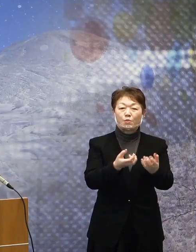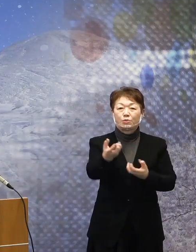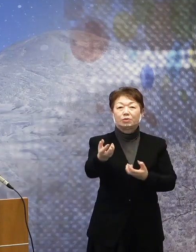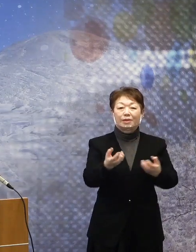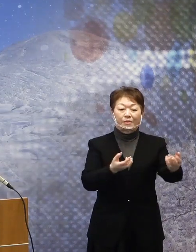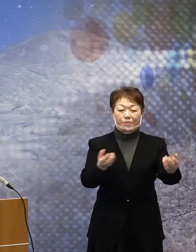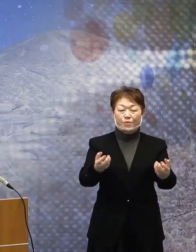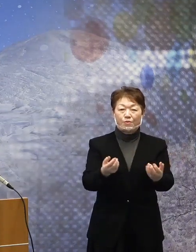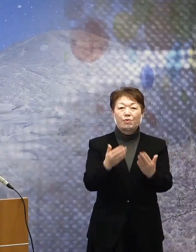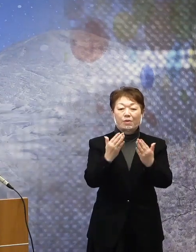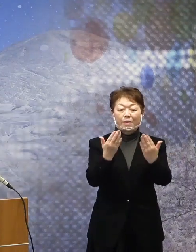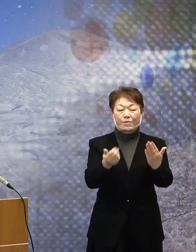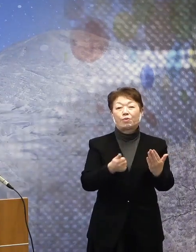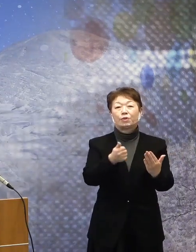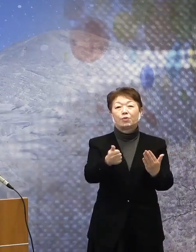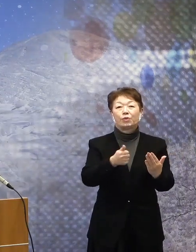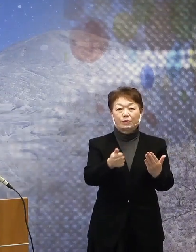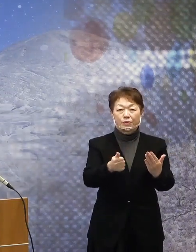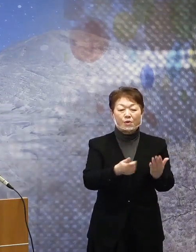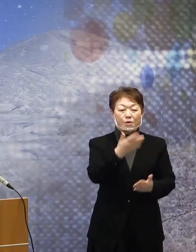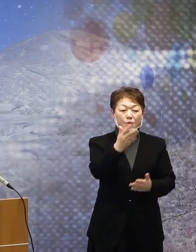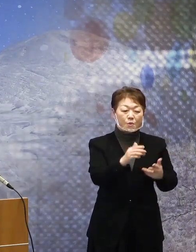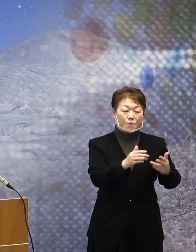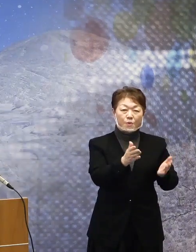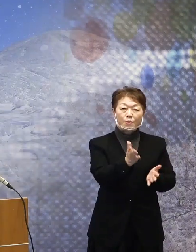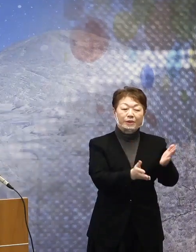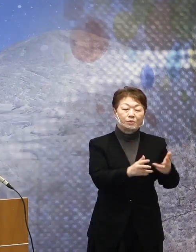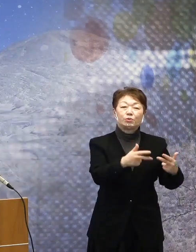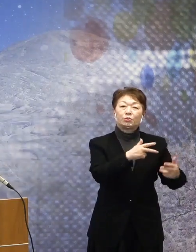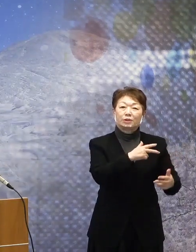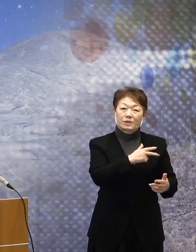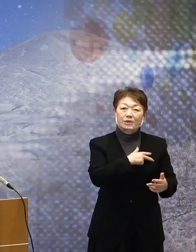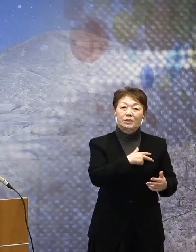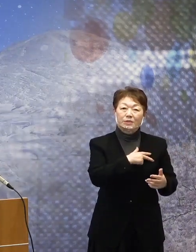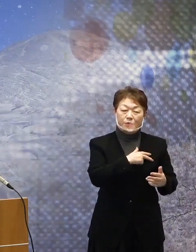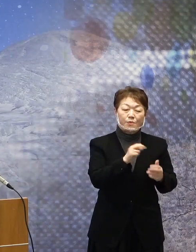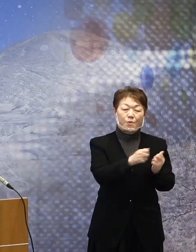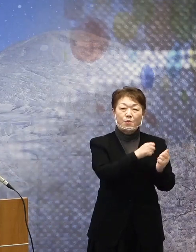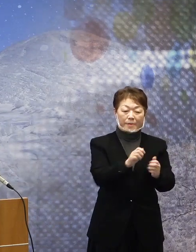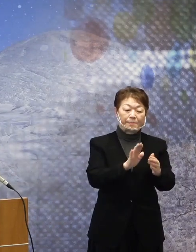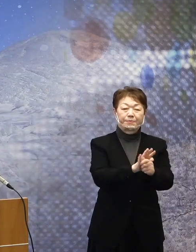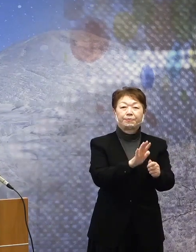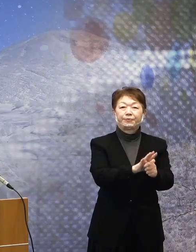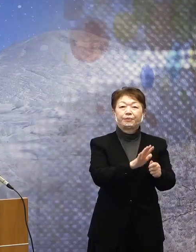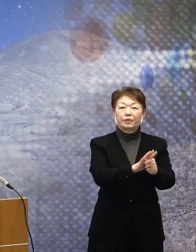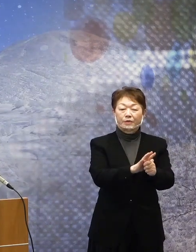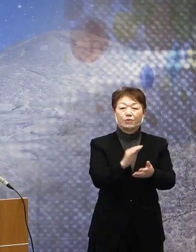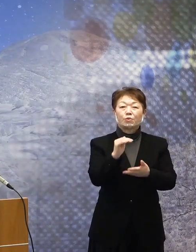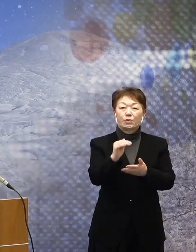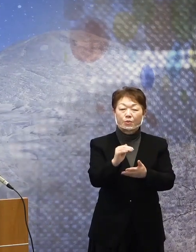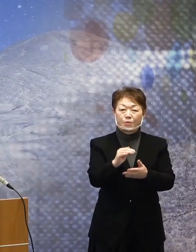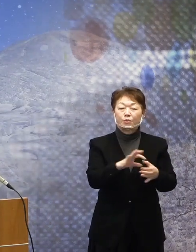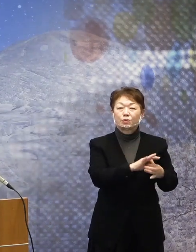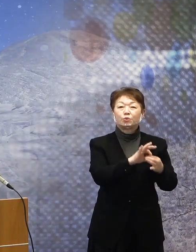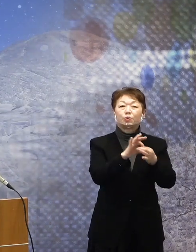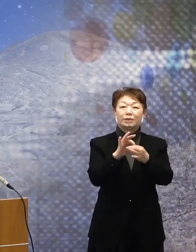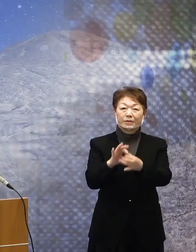校、それから保育士の応援派遣など保育の現場を守ること、こうしたことを通